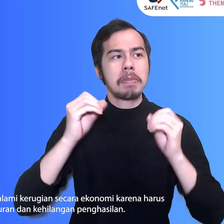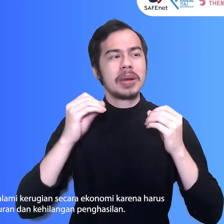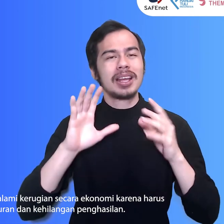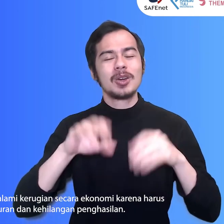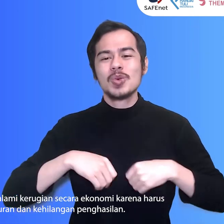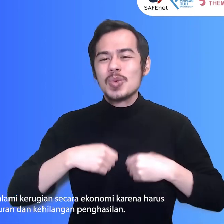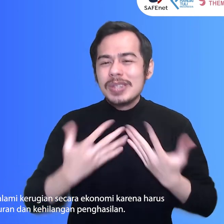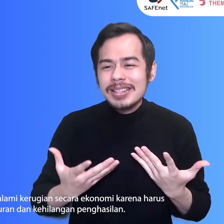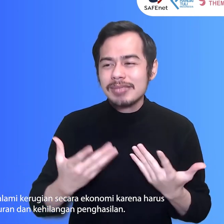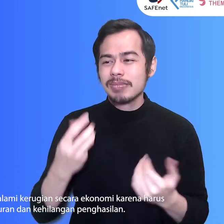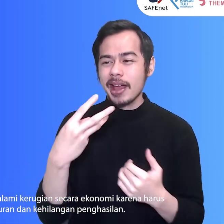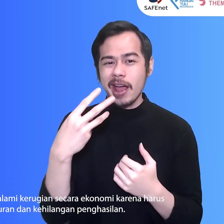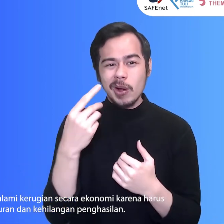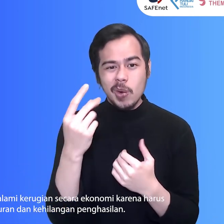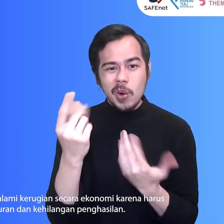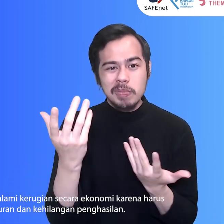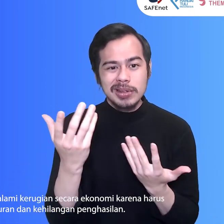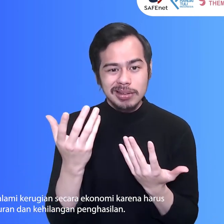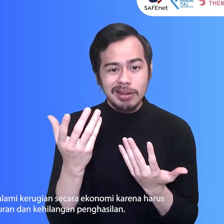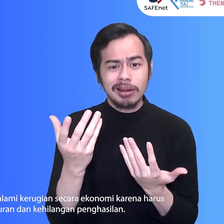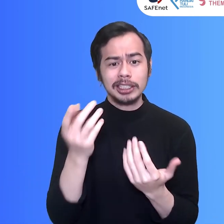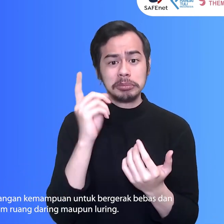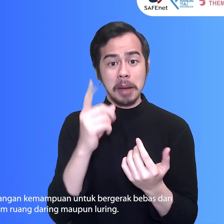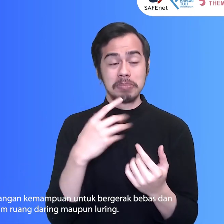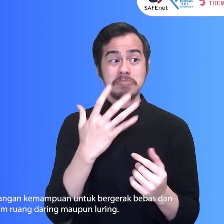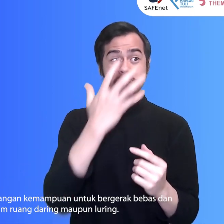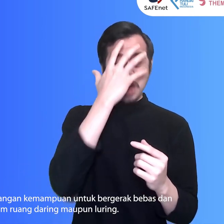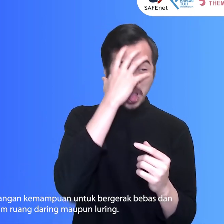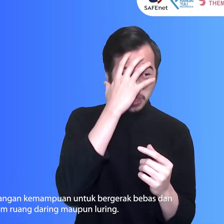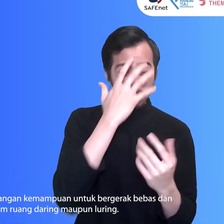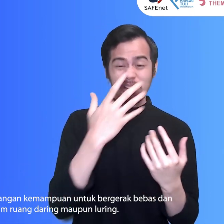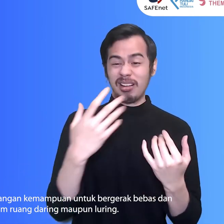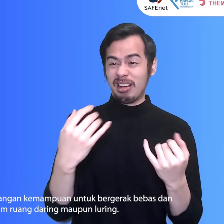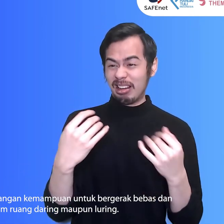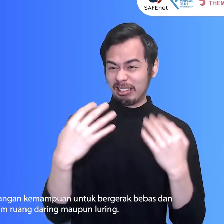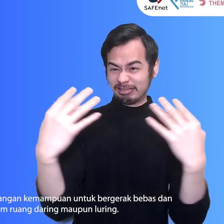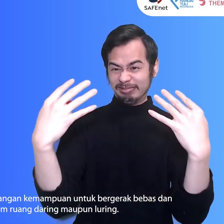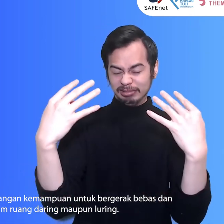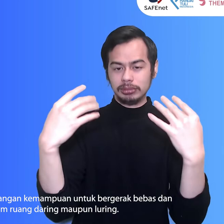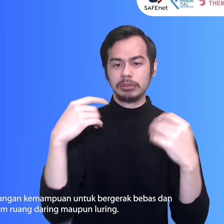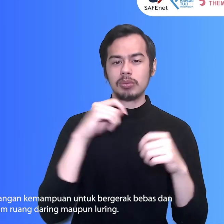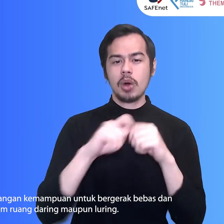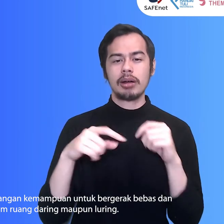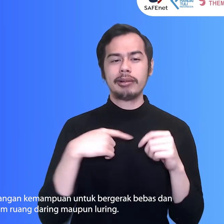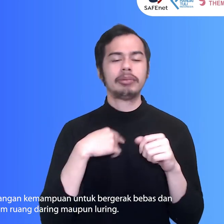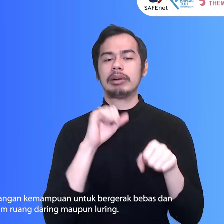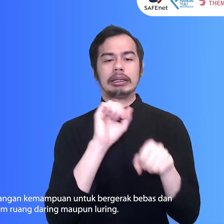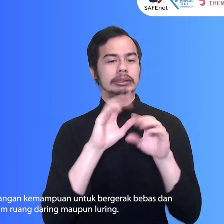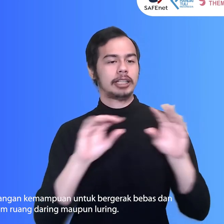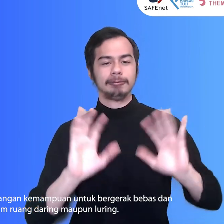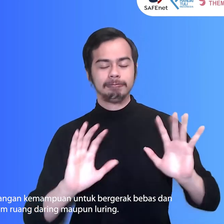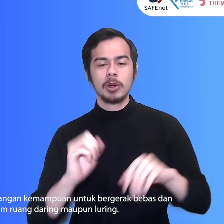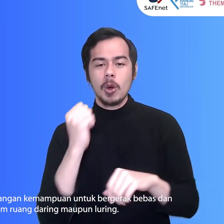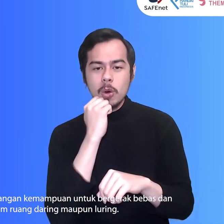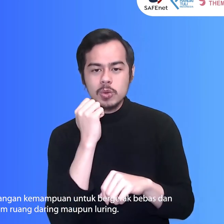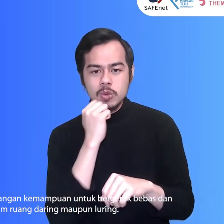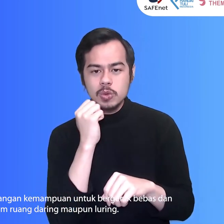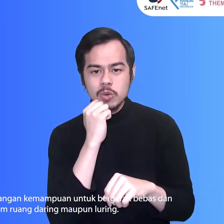ia tidak hanya itu mereka mengalami kerugian secara ekonomi karena harus jadi pengangguran